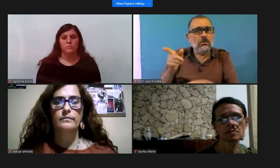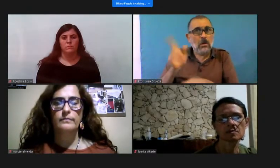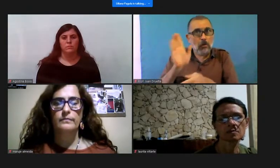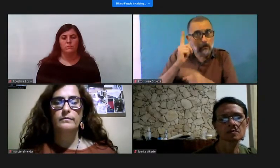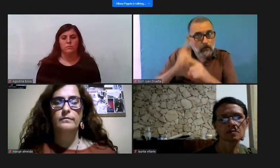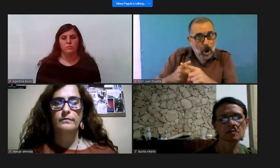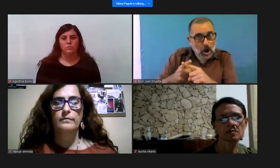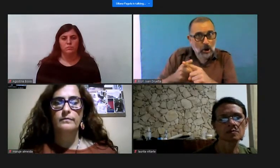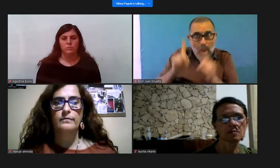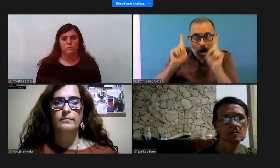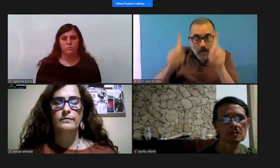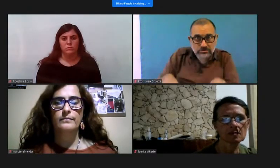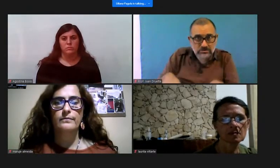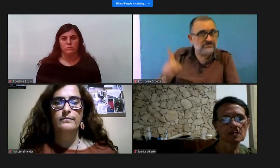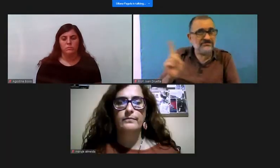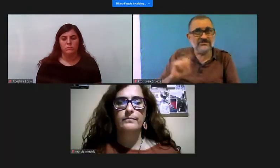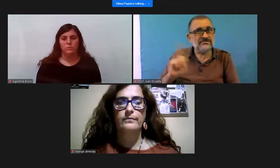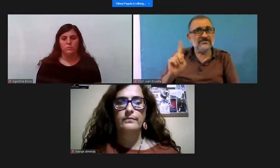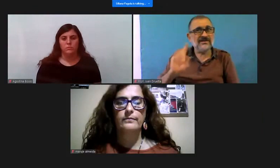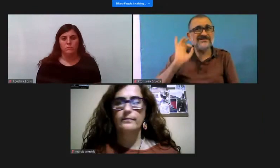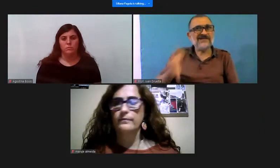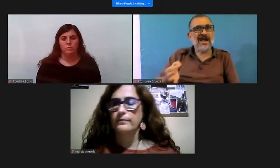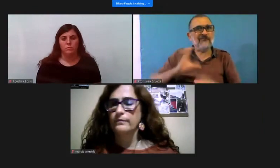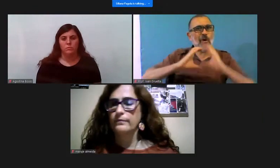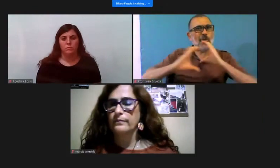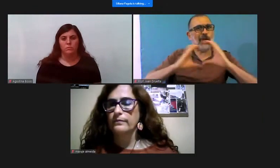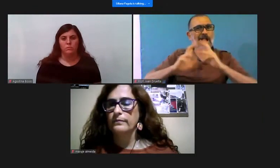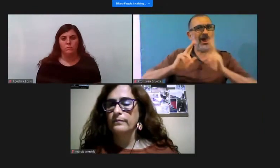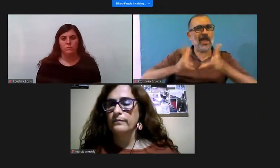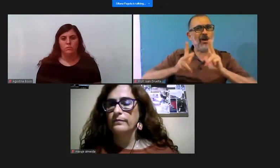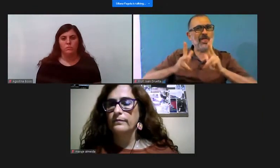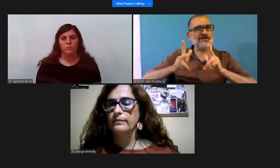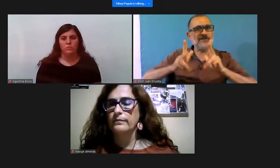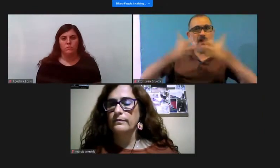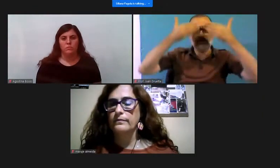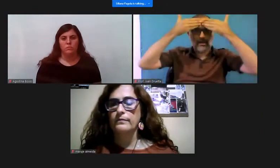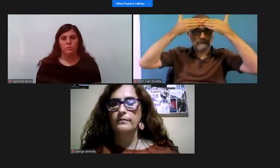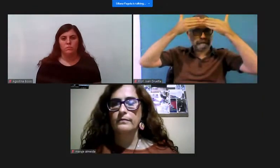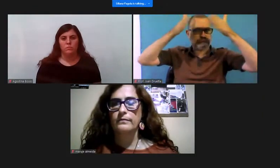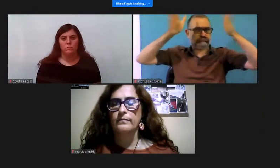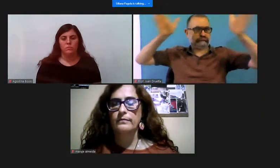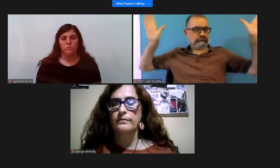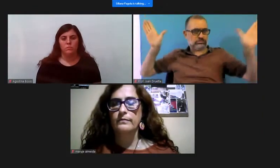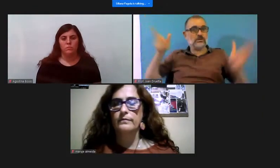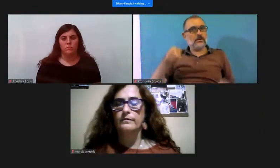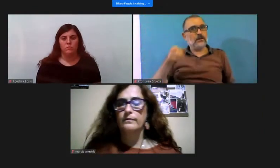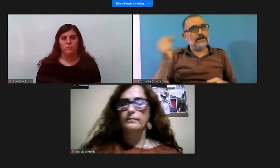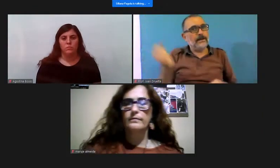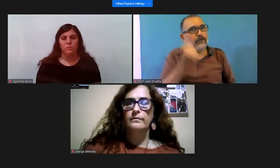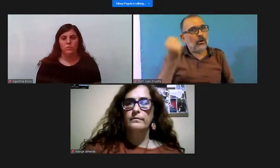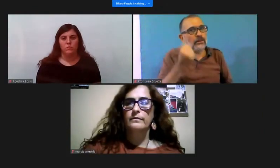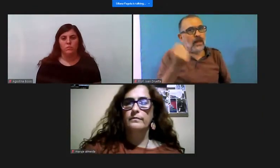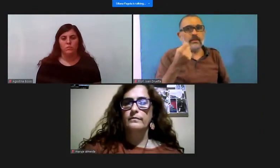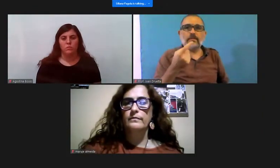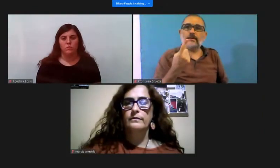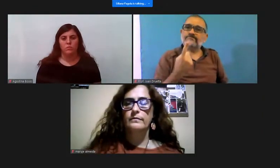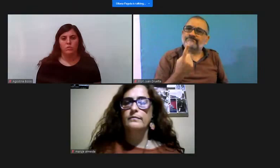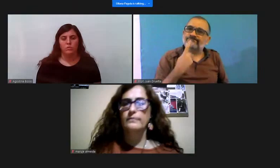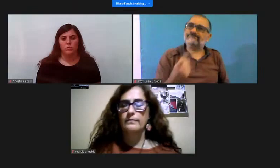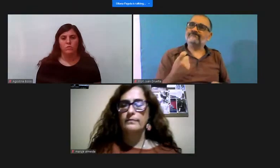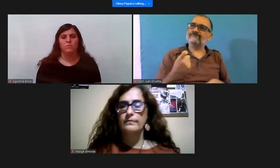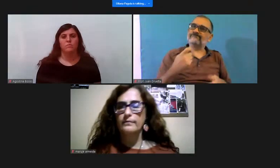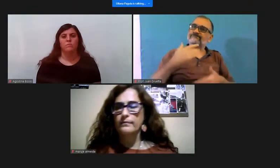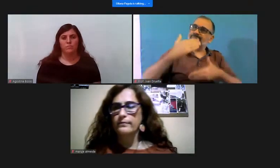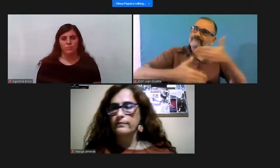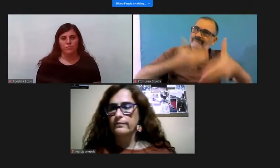todos 10, y la verdad que ella cuando entró dijo que no sabía si iba a poder comunicar y pudo